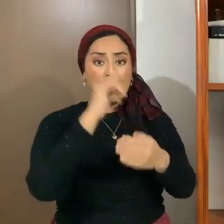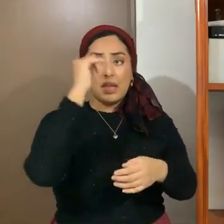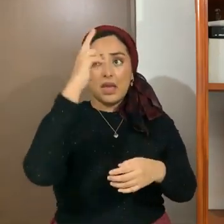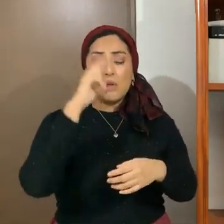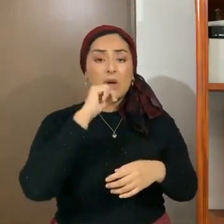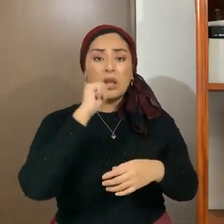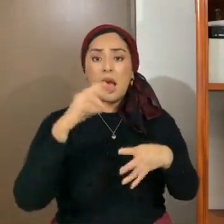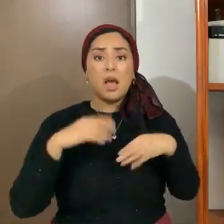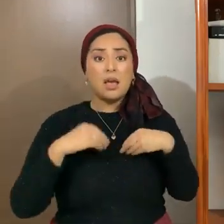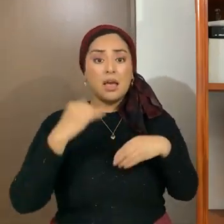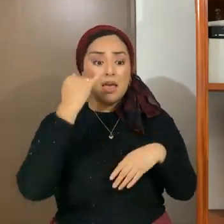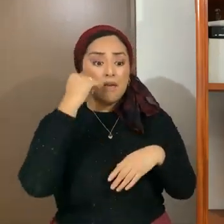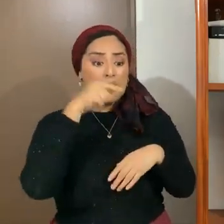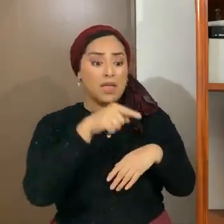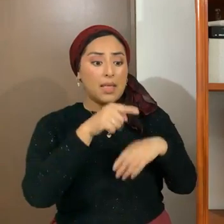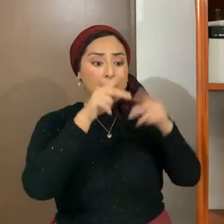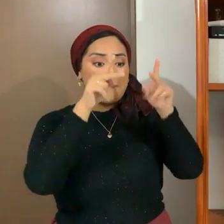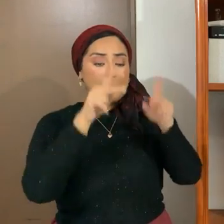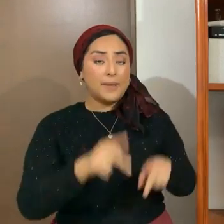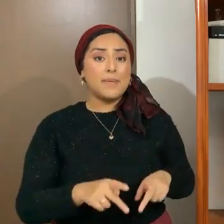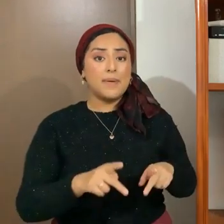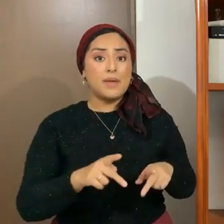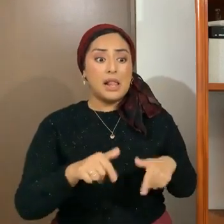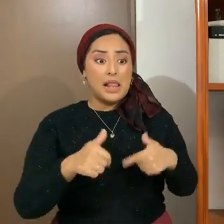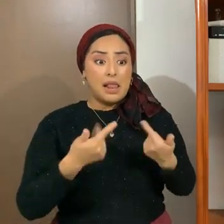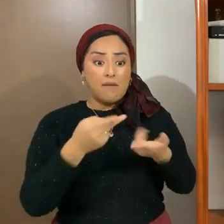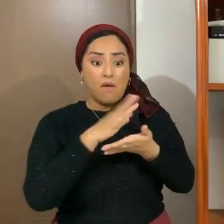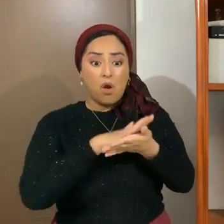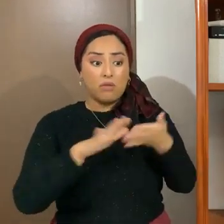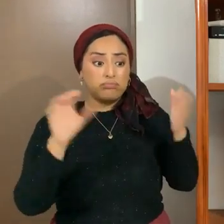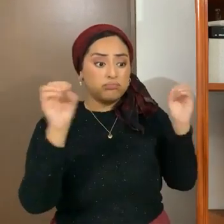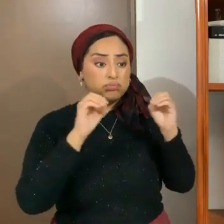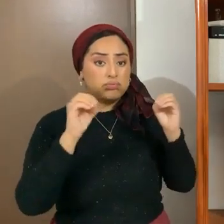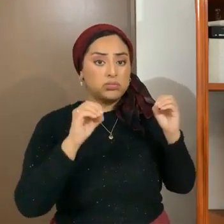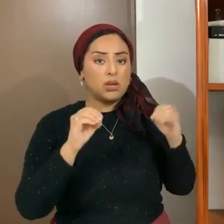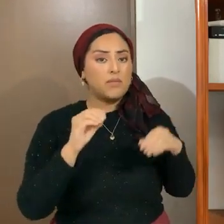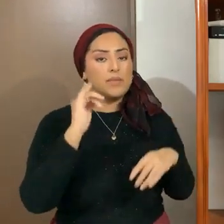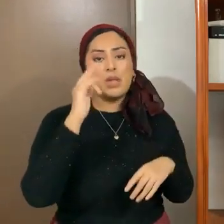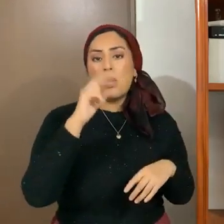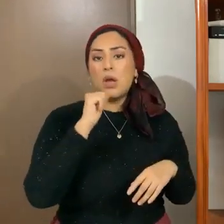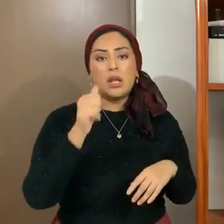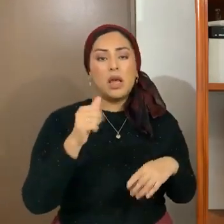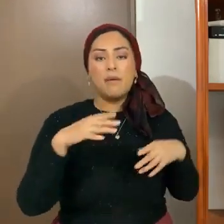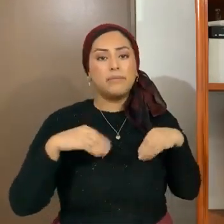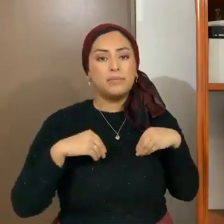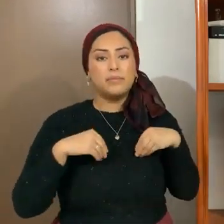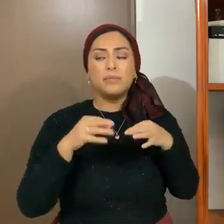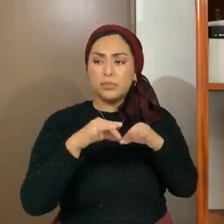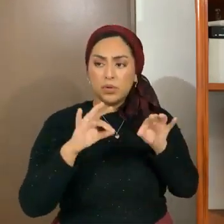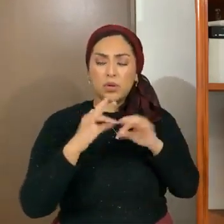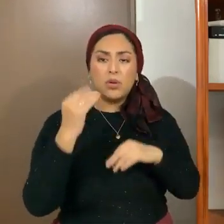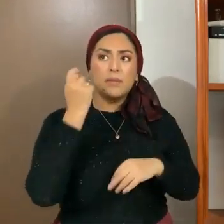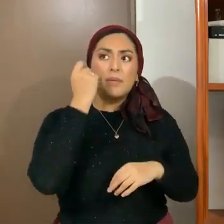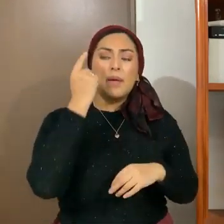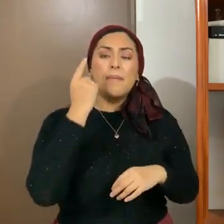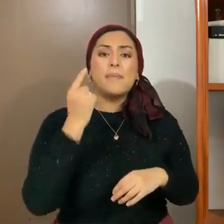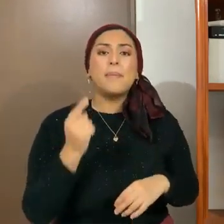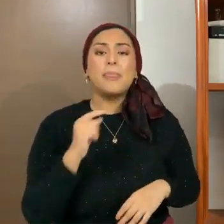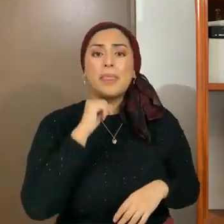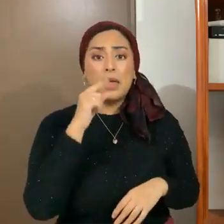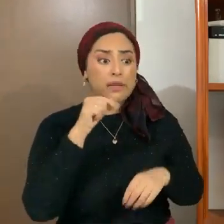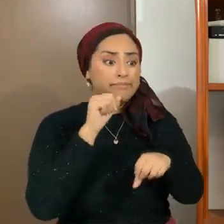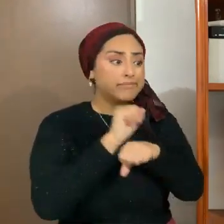va a aceptar si esta persona no está en santidad. Entonces, tengámoslo presente. No se trata de